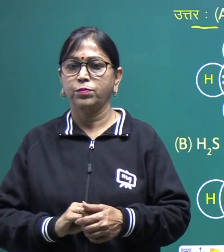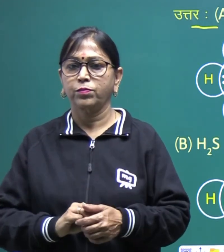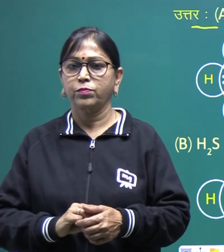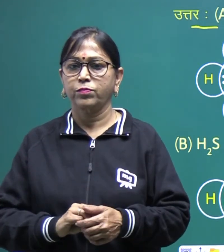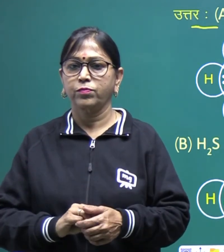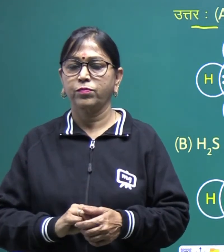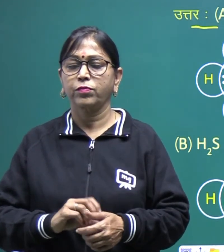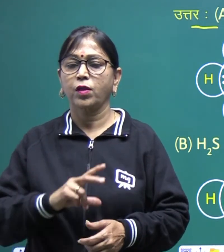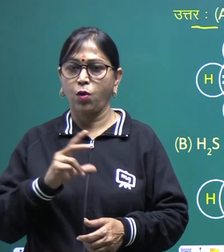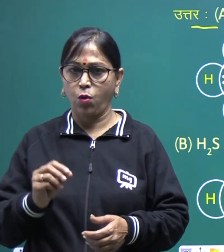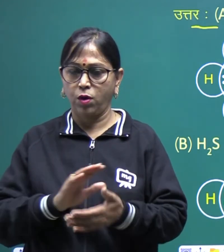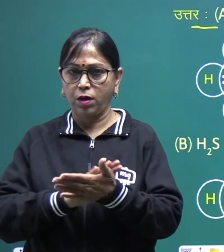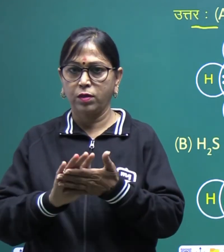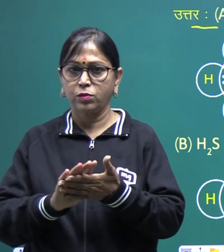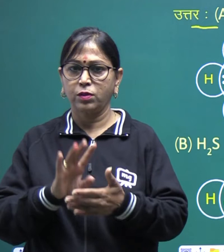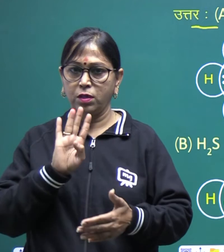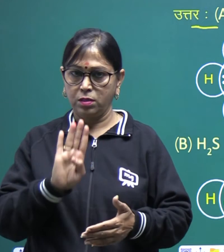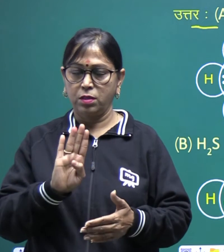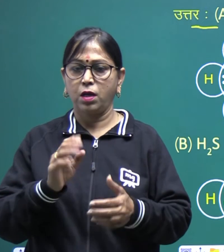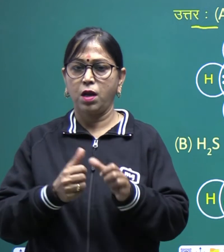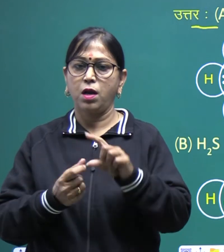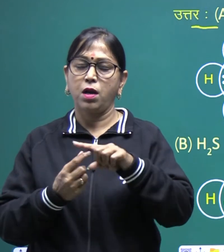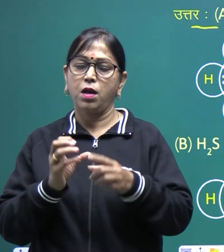और हाइड्रोजन के 4 परमाणु